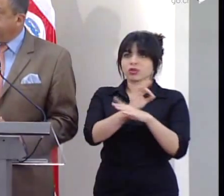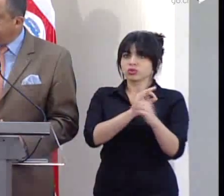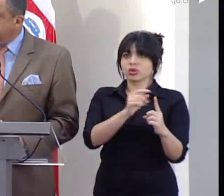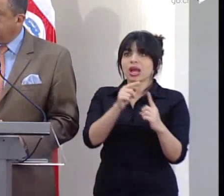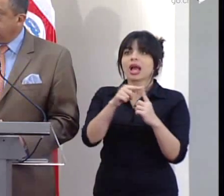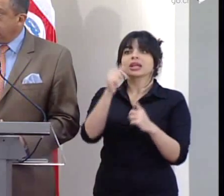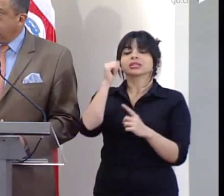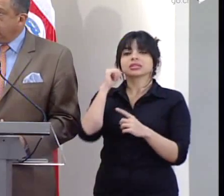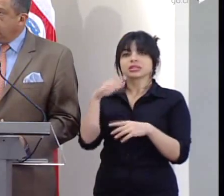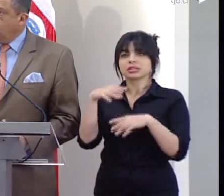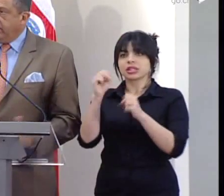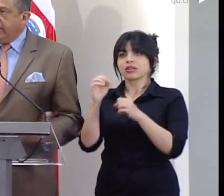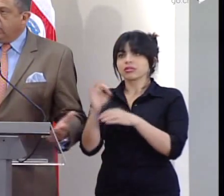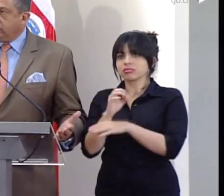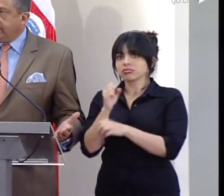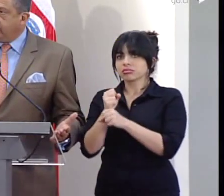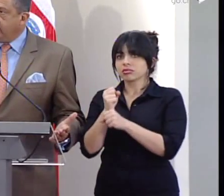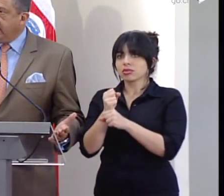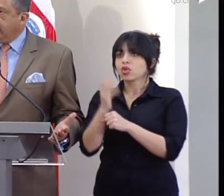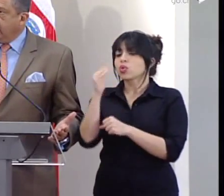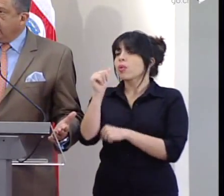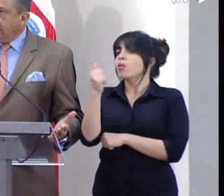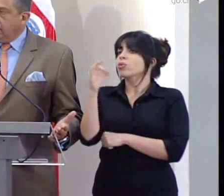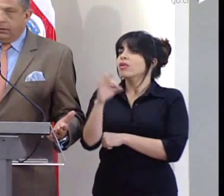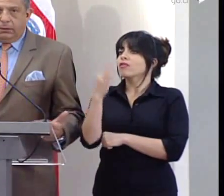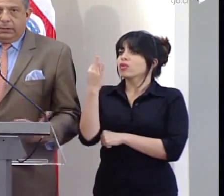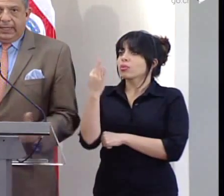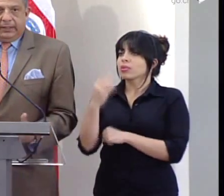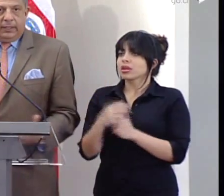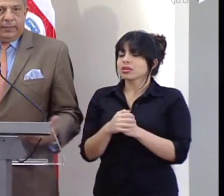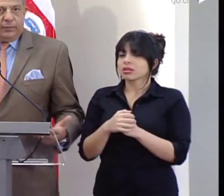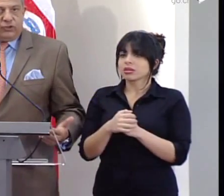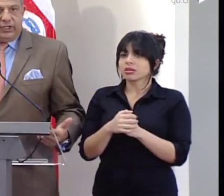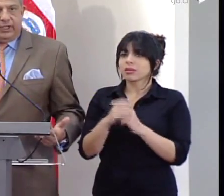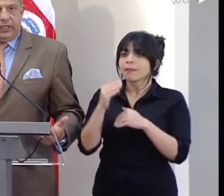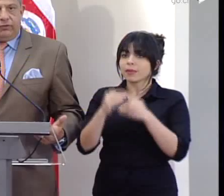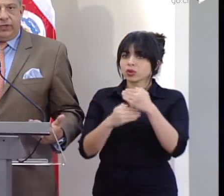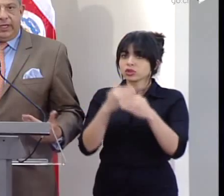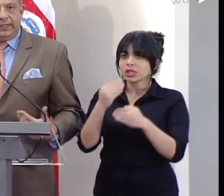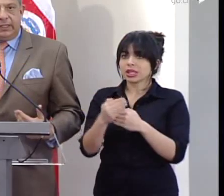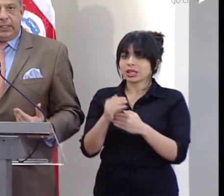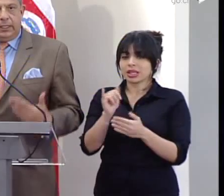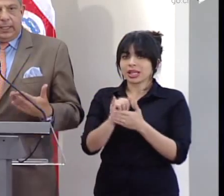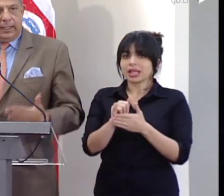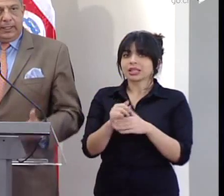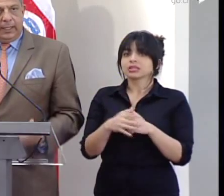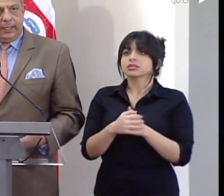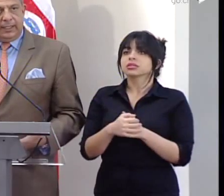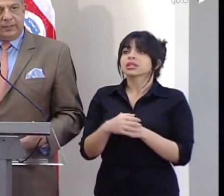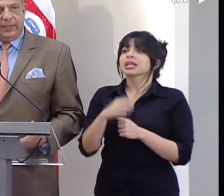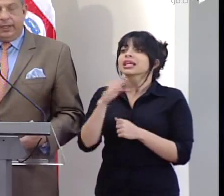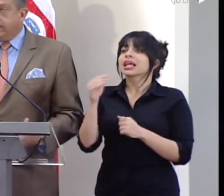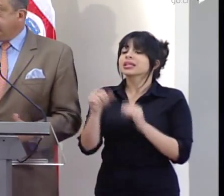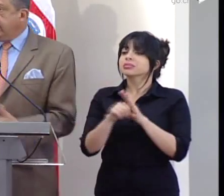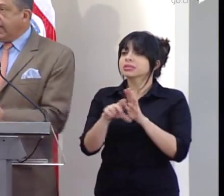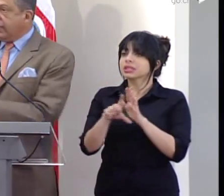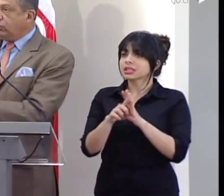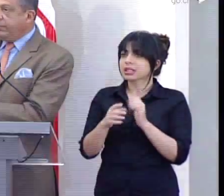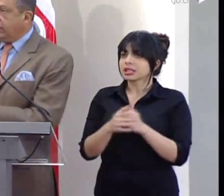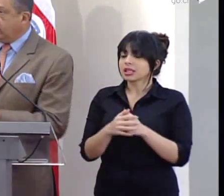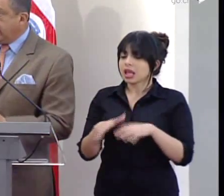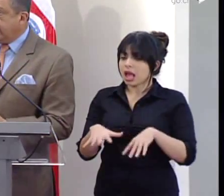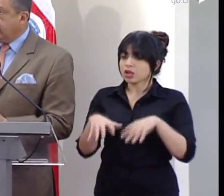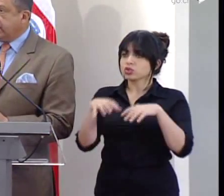hasta ayer. No había otra forma de proceder que no fuera esa, y la Asamblea Legislativa